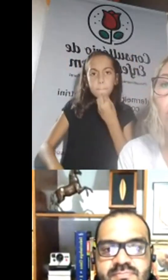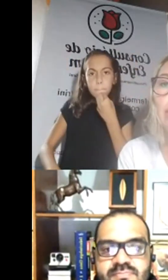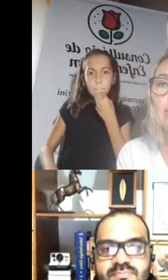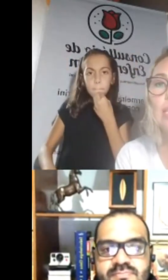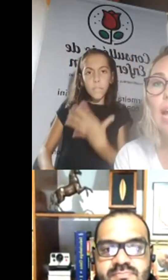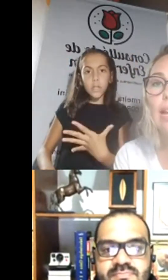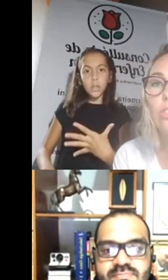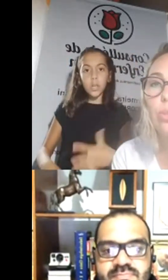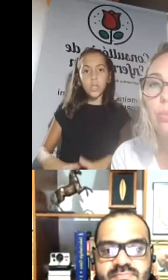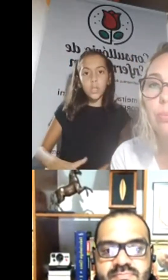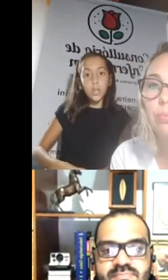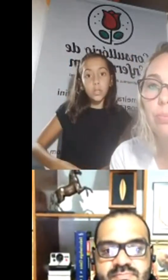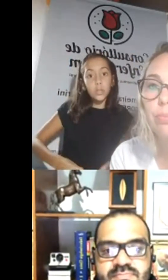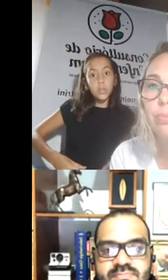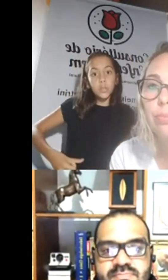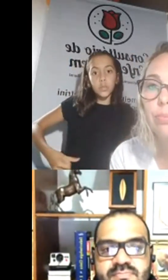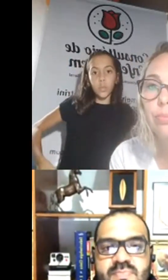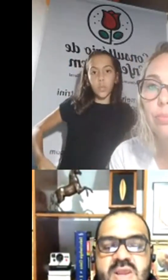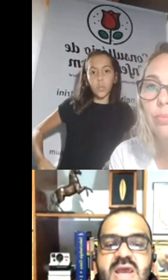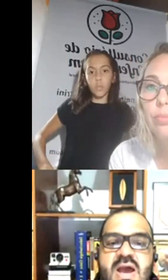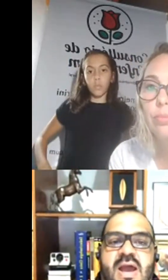à obesidade.